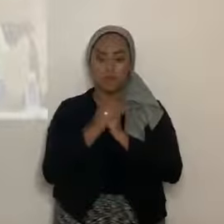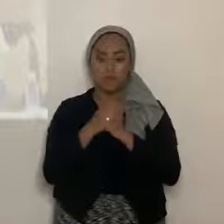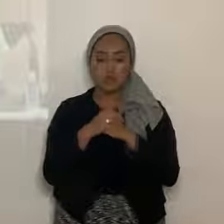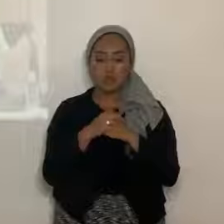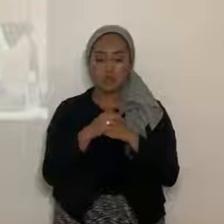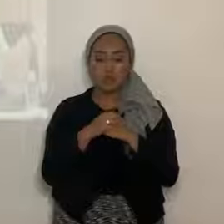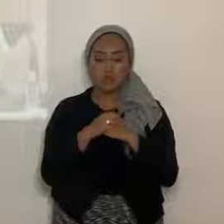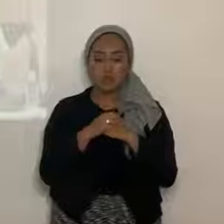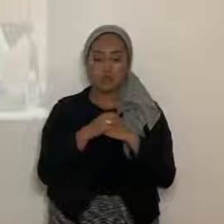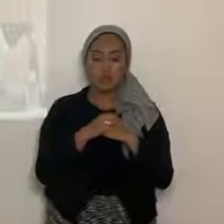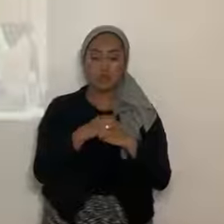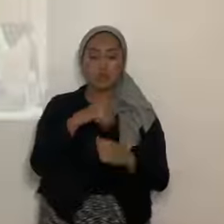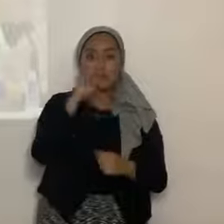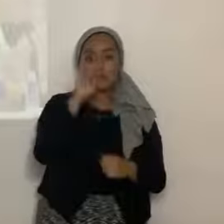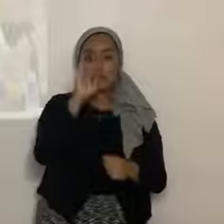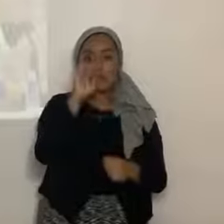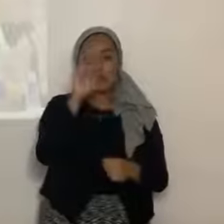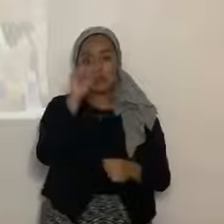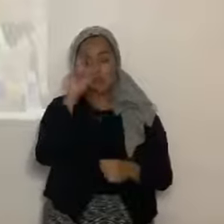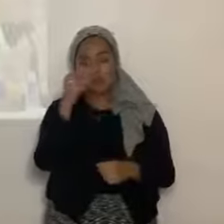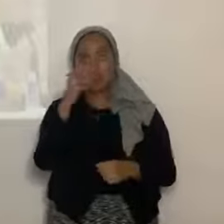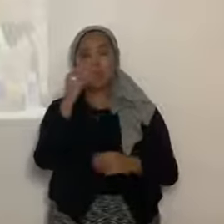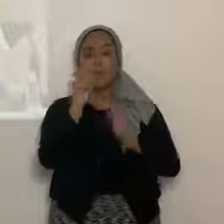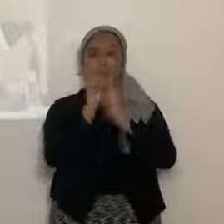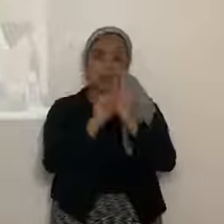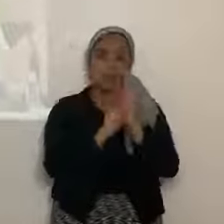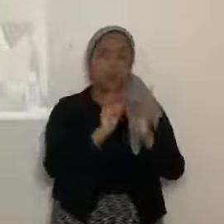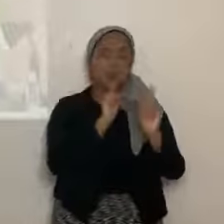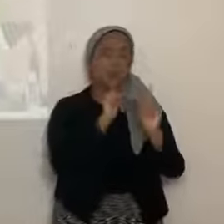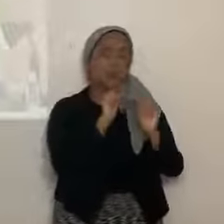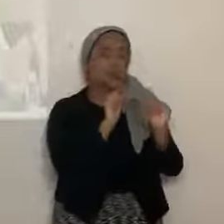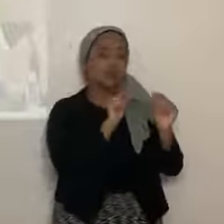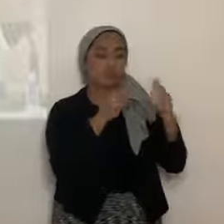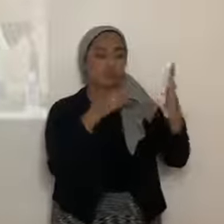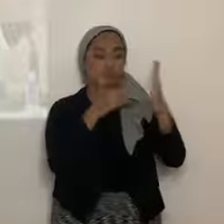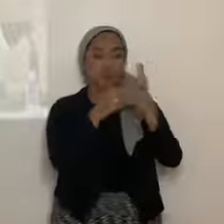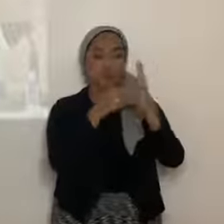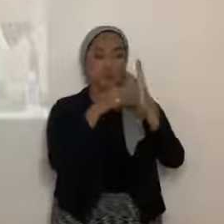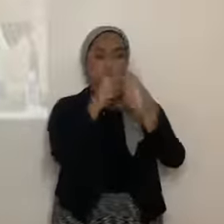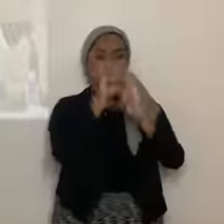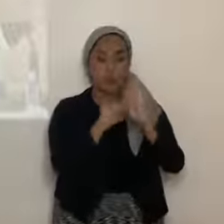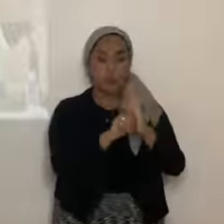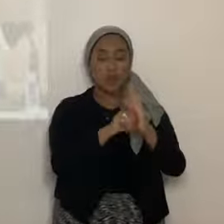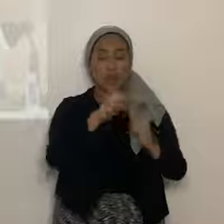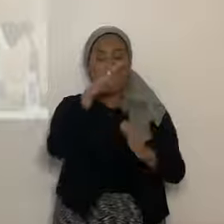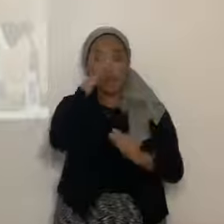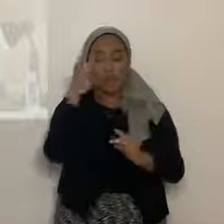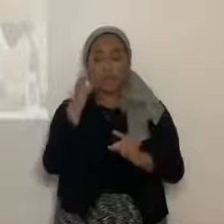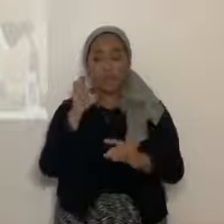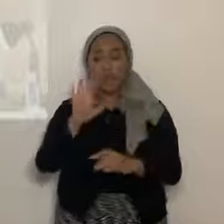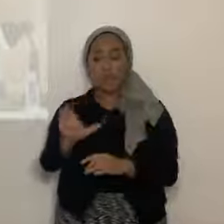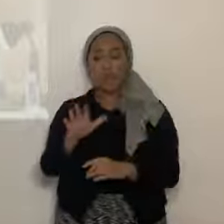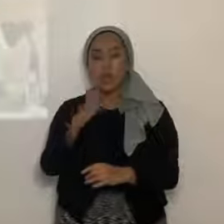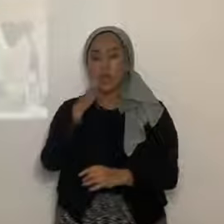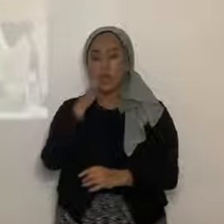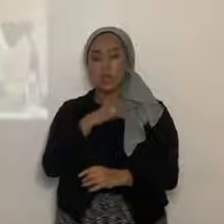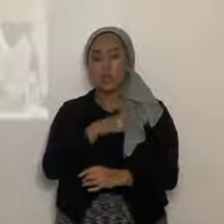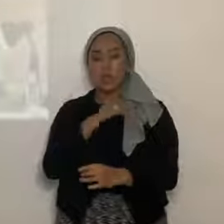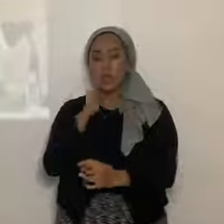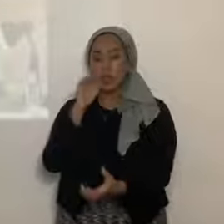bueno, Miriam y Aarón hablaron contra Moshe a causa de la mujer cusita que había tomado, porque él había